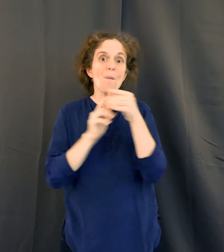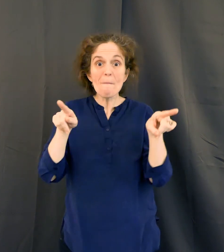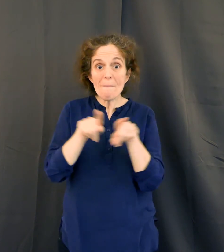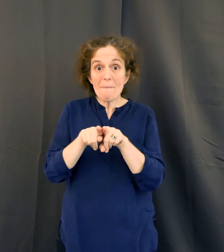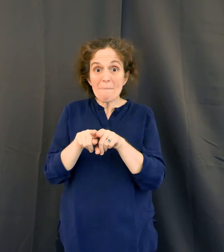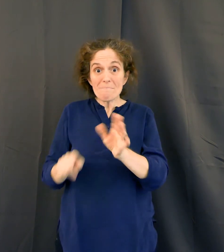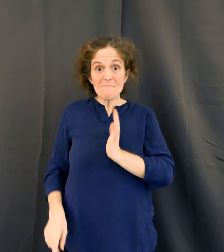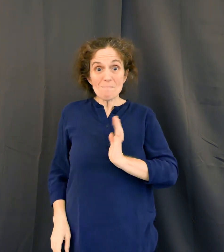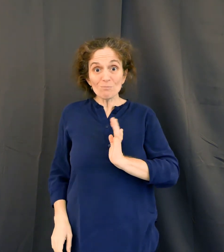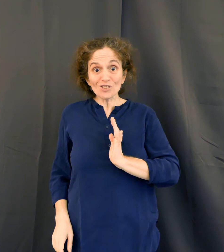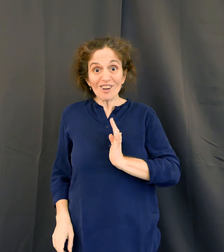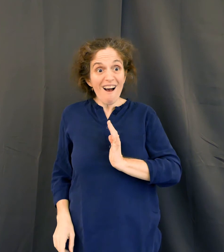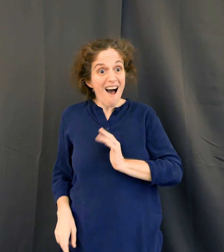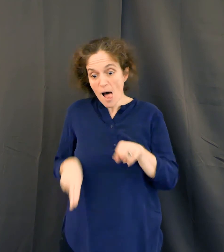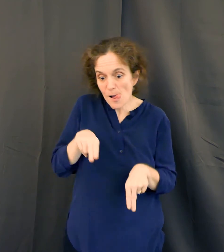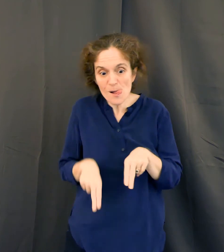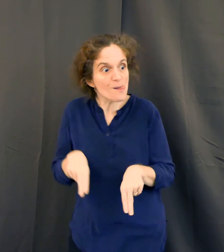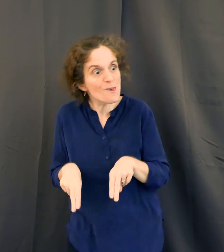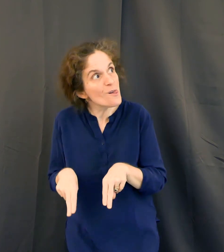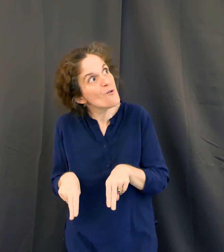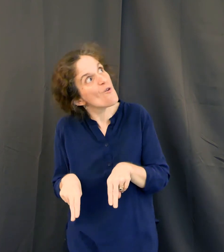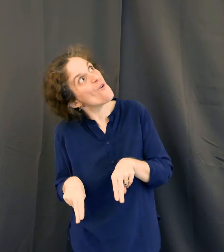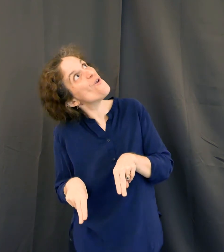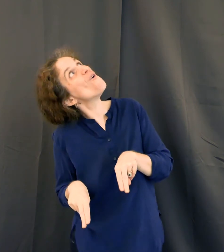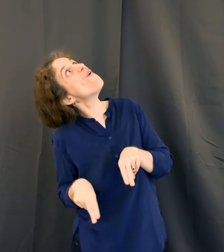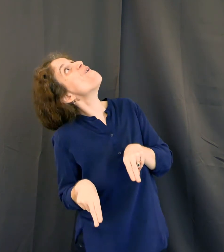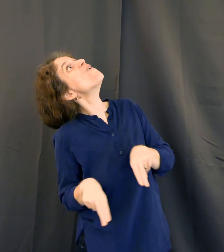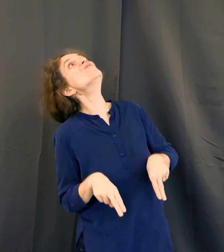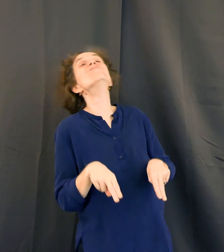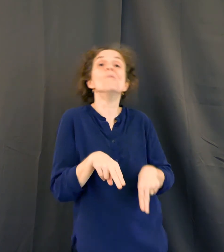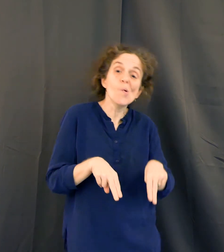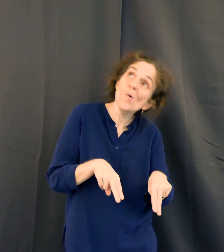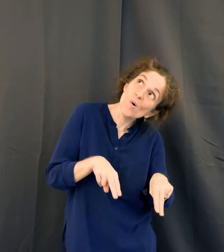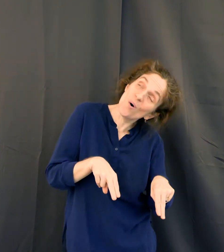sapin. Même le chien s'arrêtait devant.